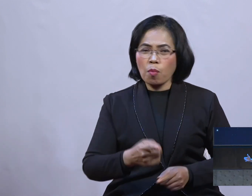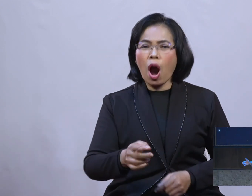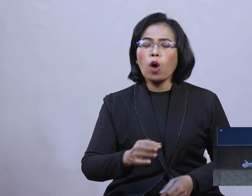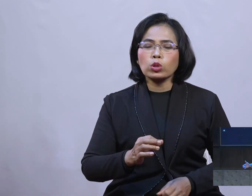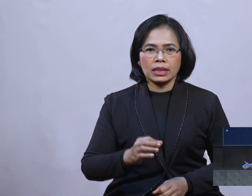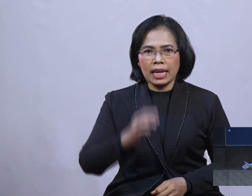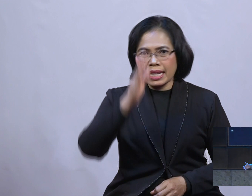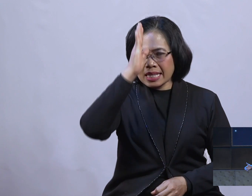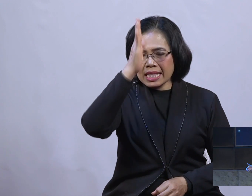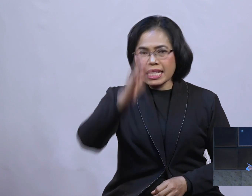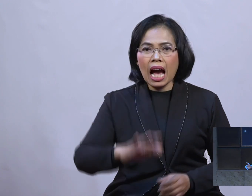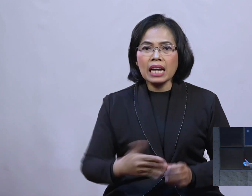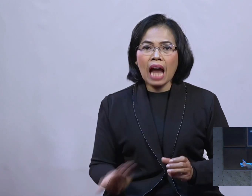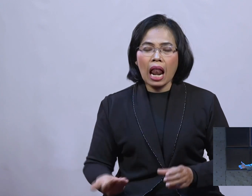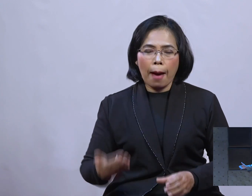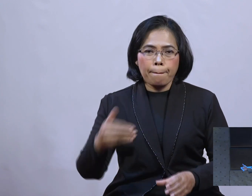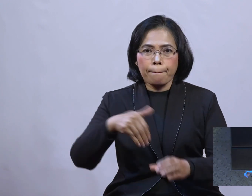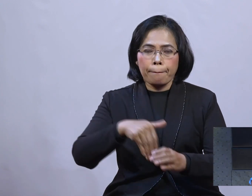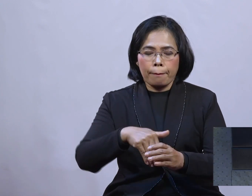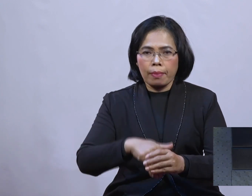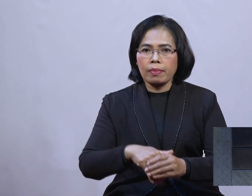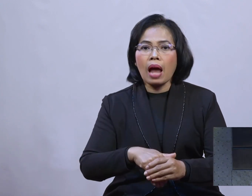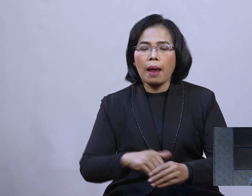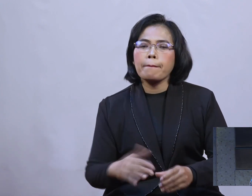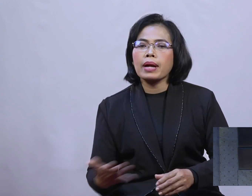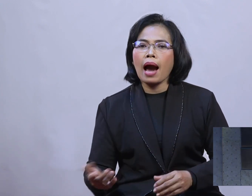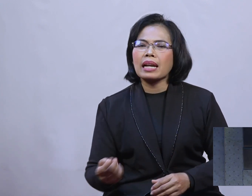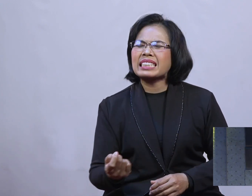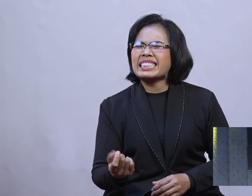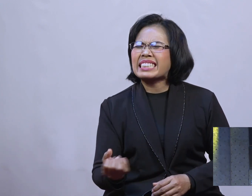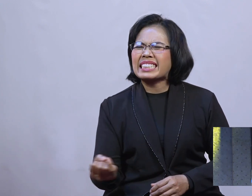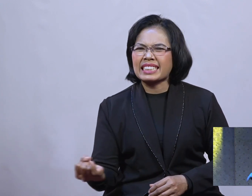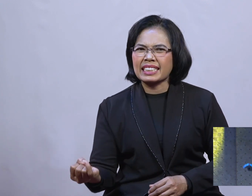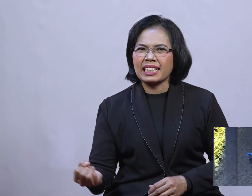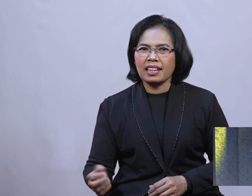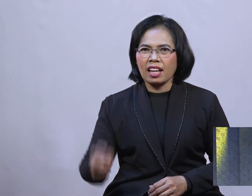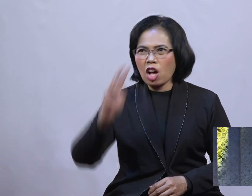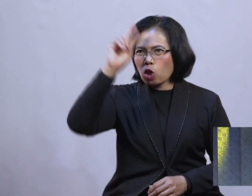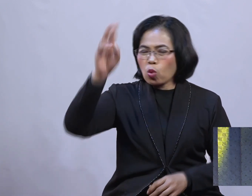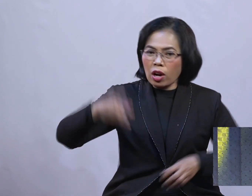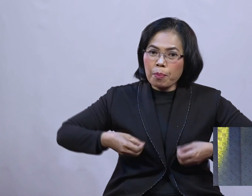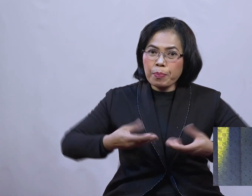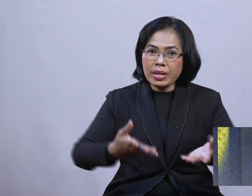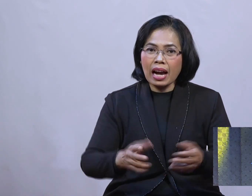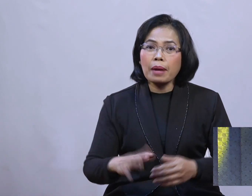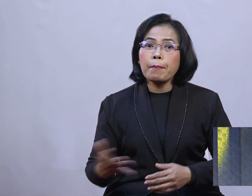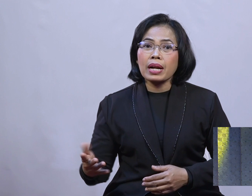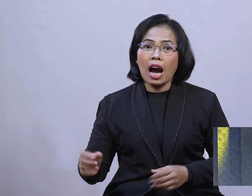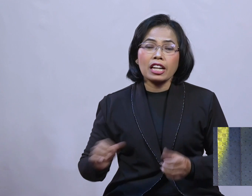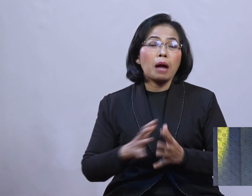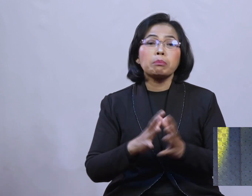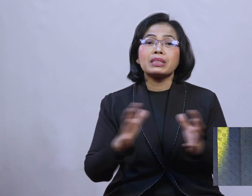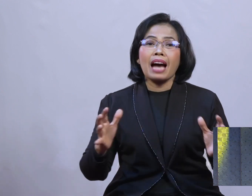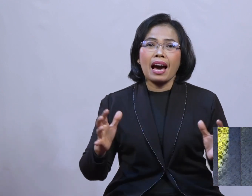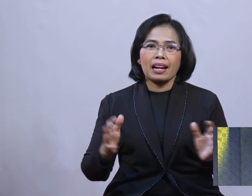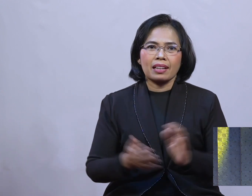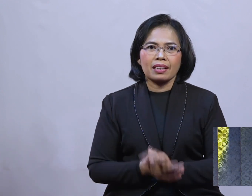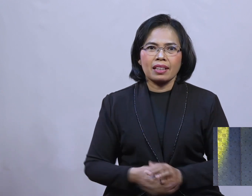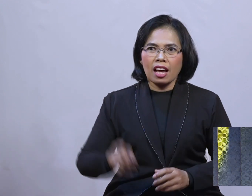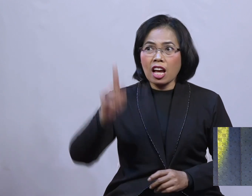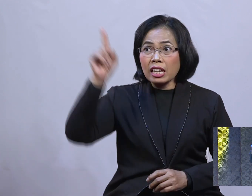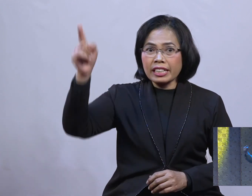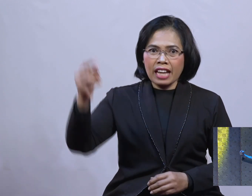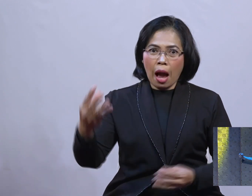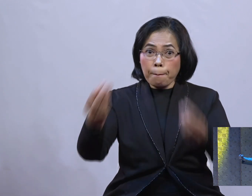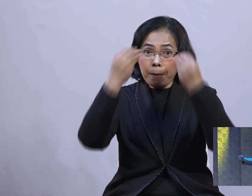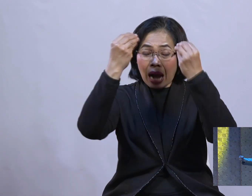perkara kecil Tuhan berkati lampu perkara yang lebih besar Hai pakai Tuhan ajarkan kita rendah hati dan dia